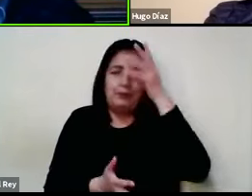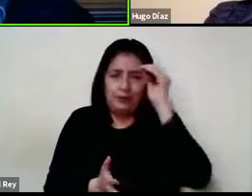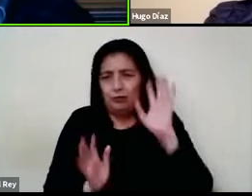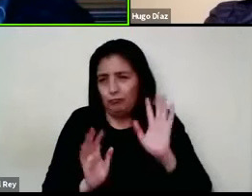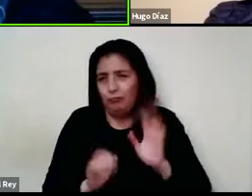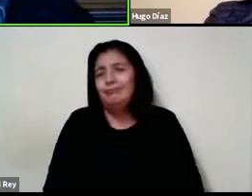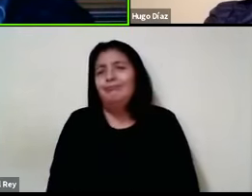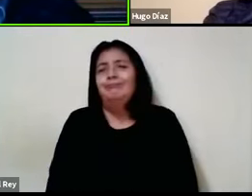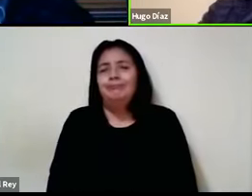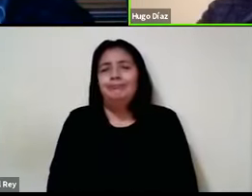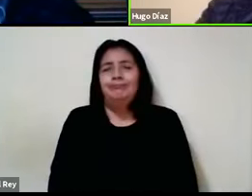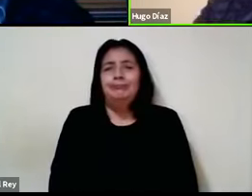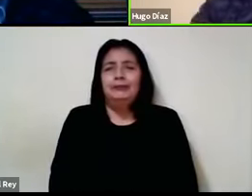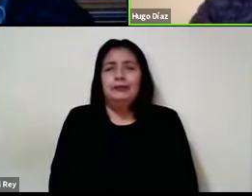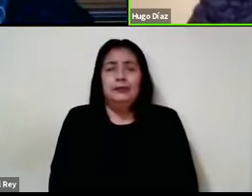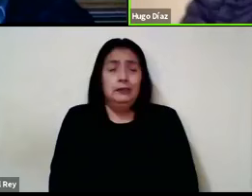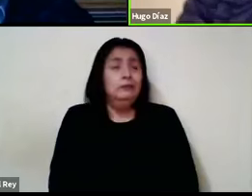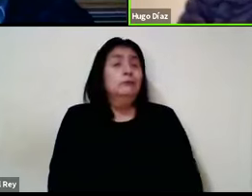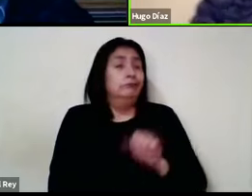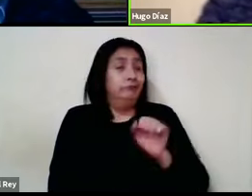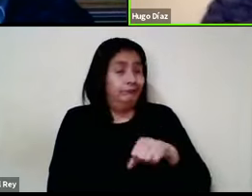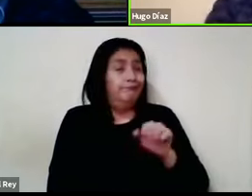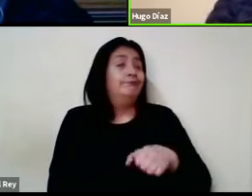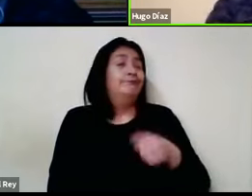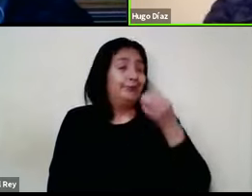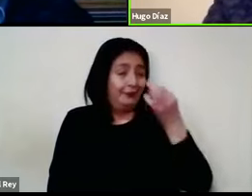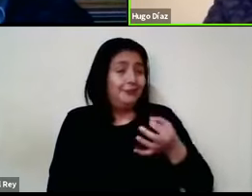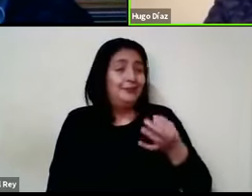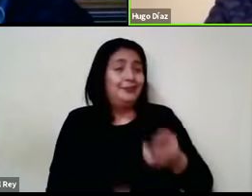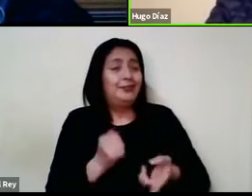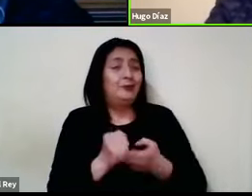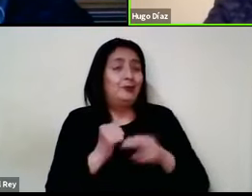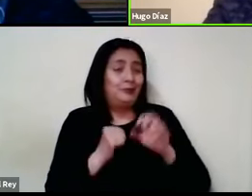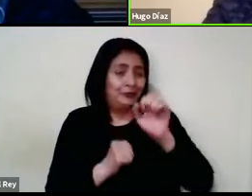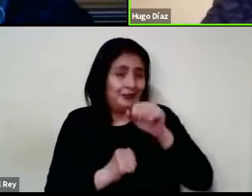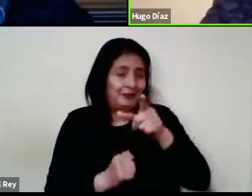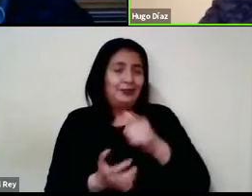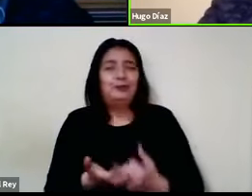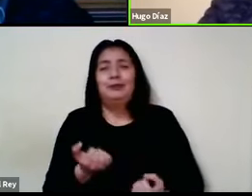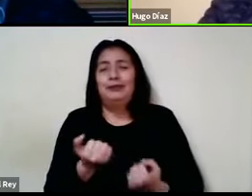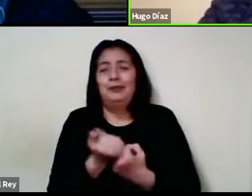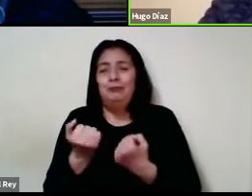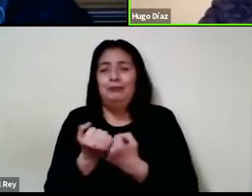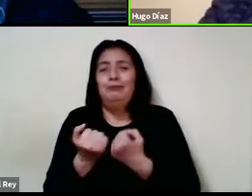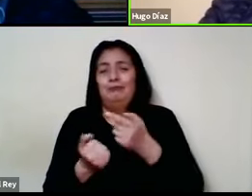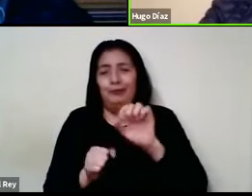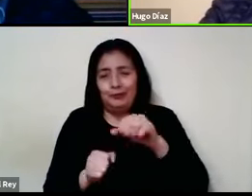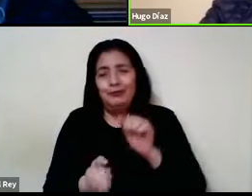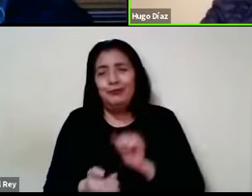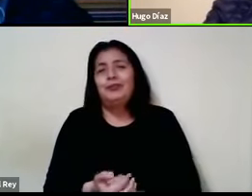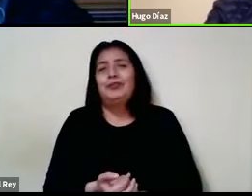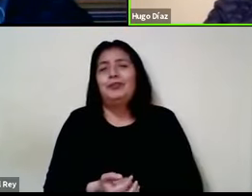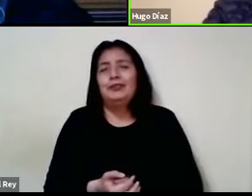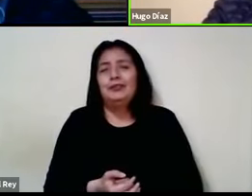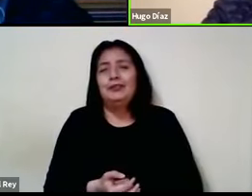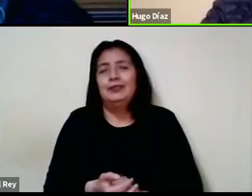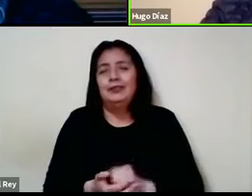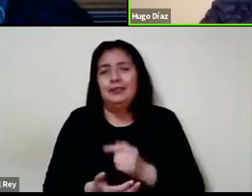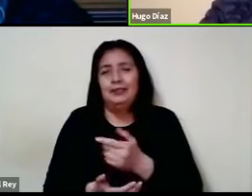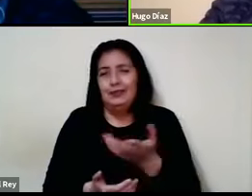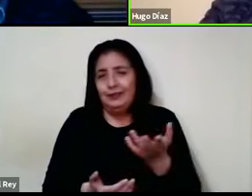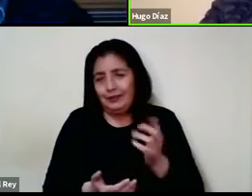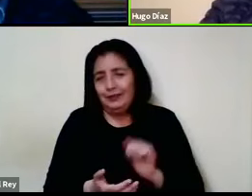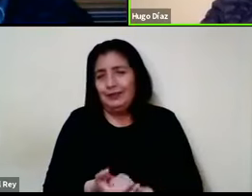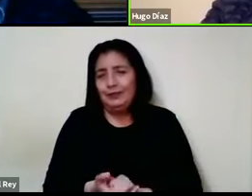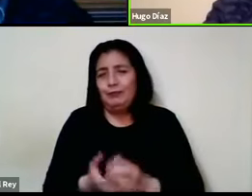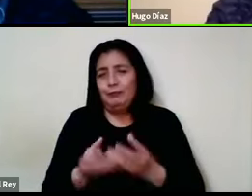todo. Estoy seguro que vas a encontrar la solidaridad y el apoyo